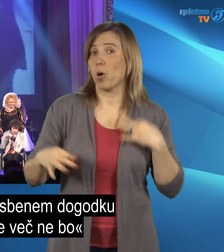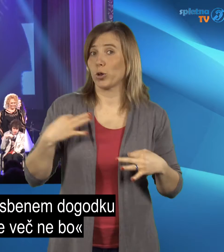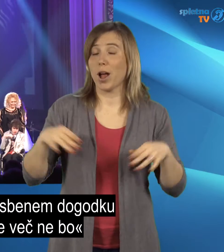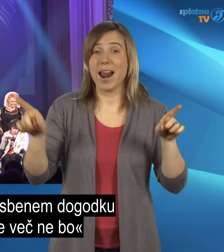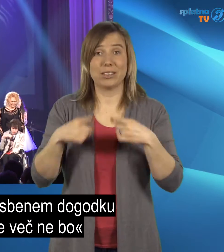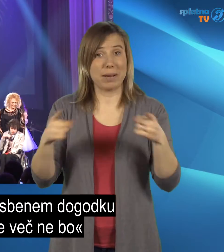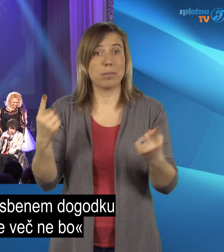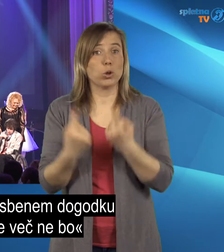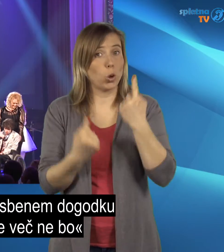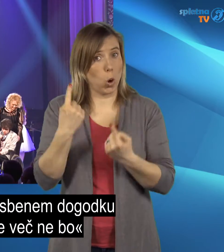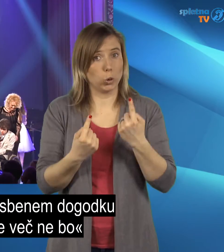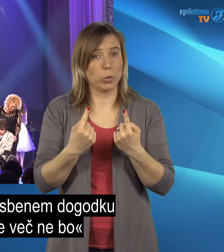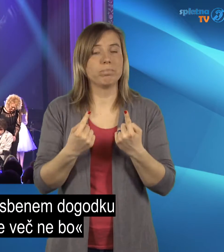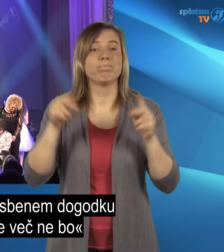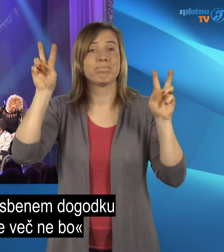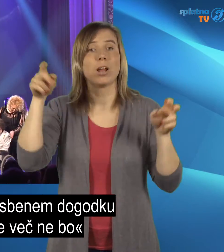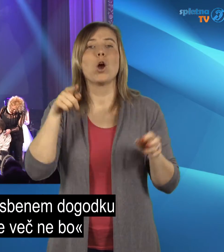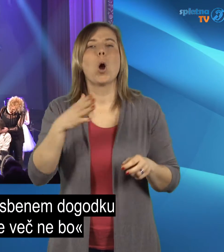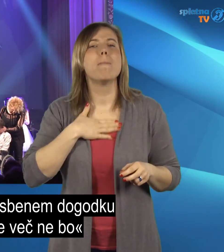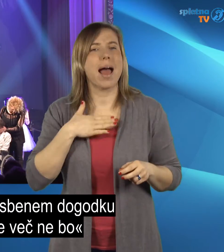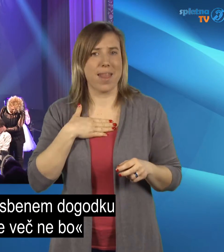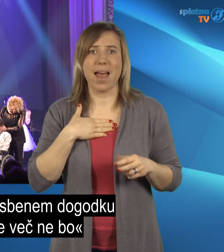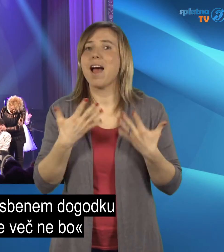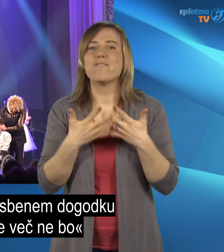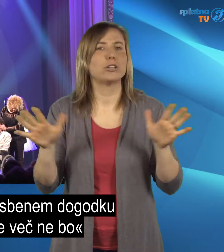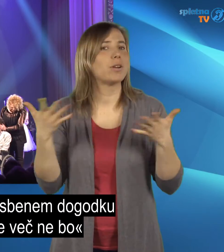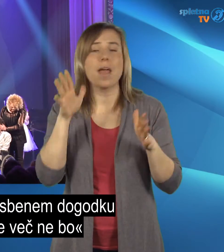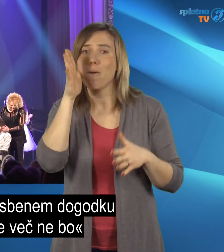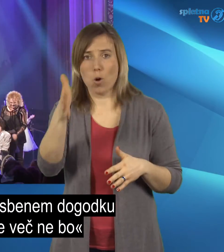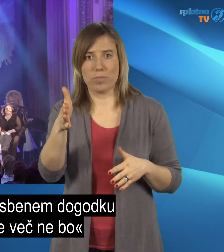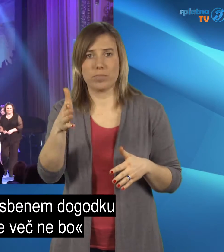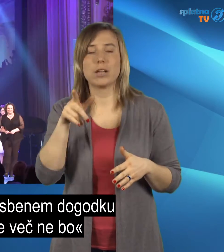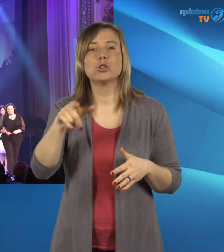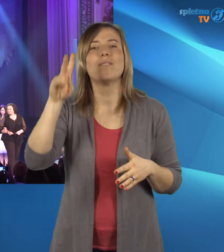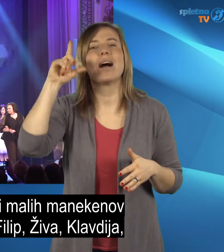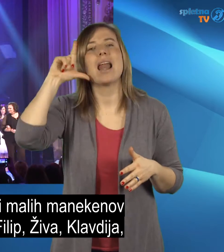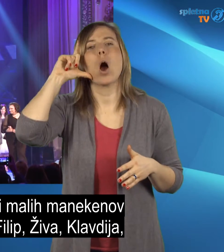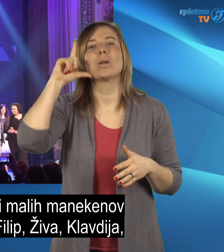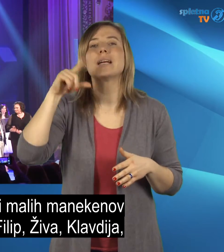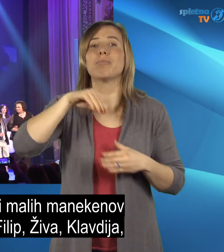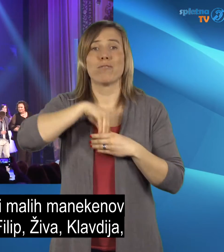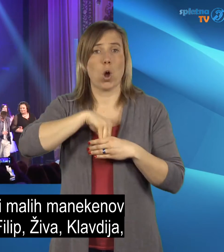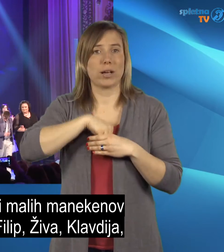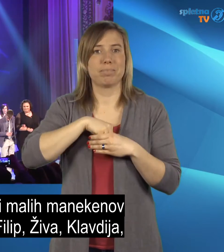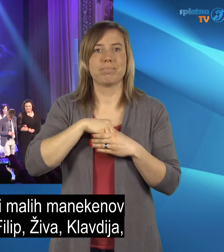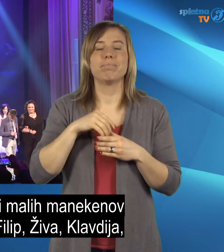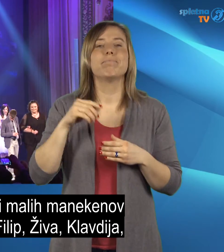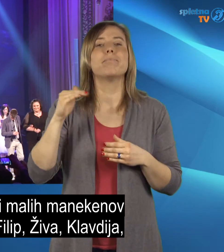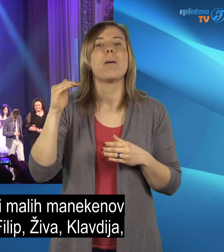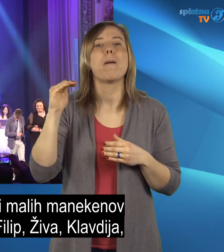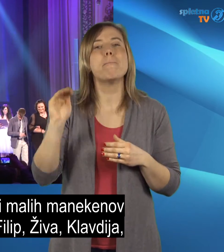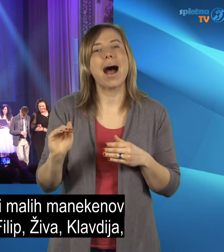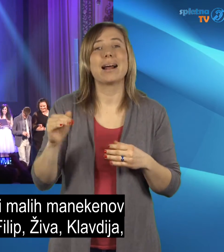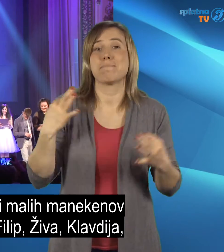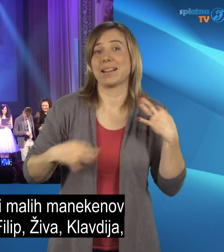Na modno-glasbenem dogodku Ko mene več ne bo so v glavni vlogi malih manekenov nastopili Anja, Filip,